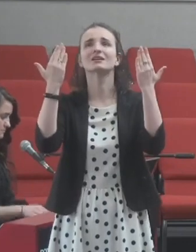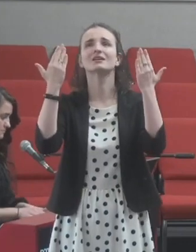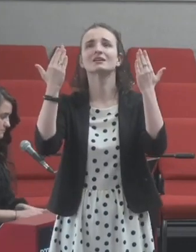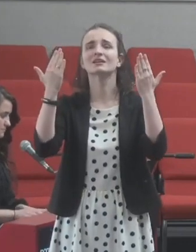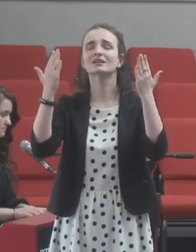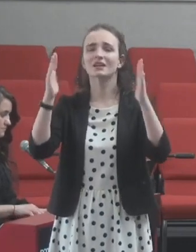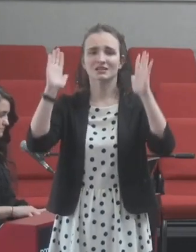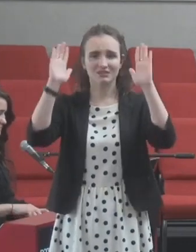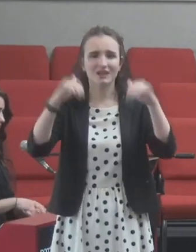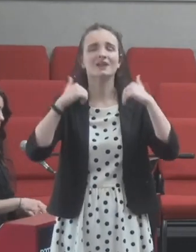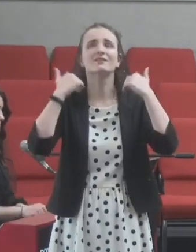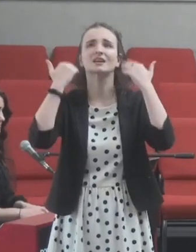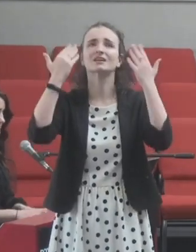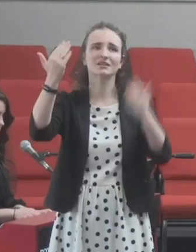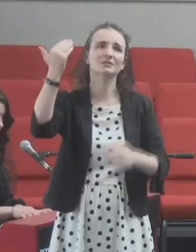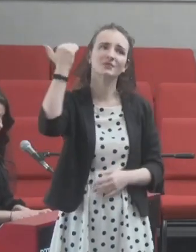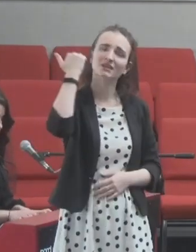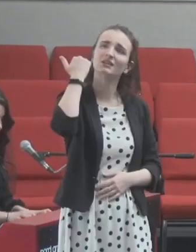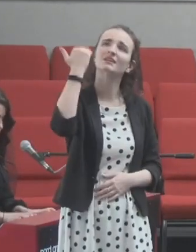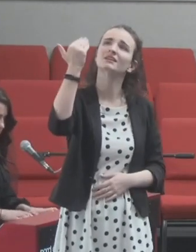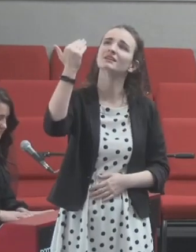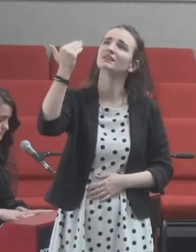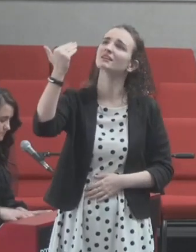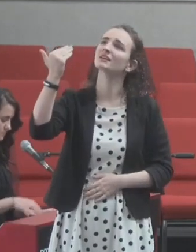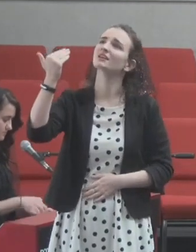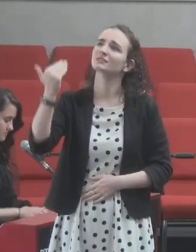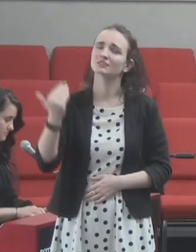Слава, слава тебе